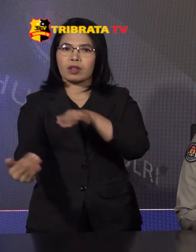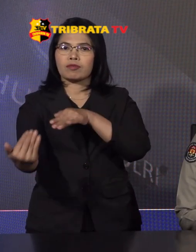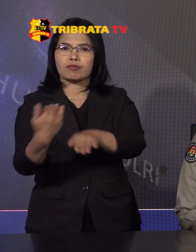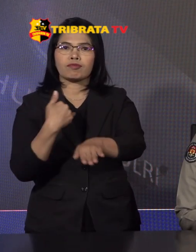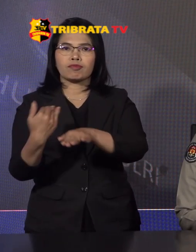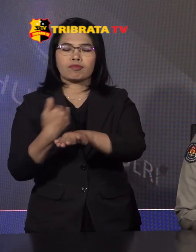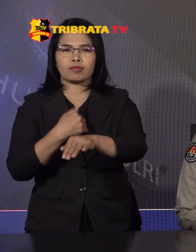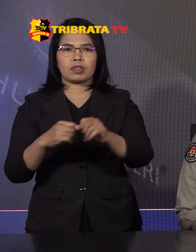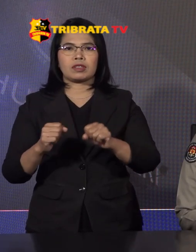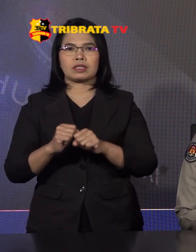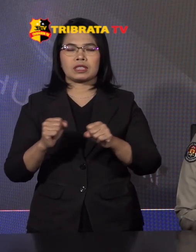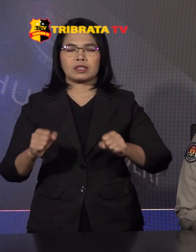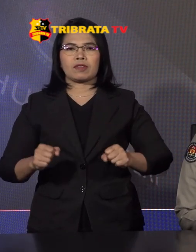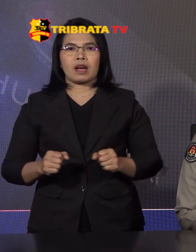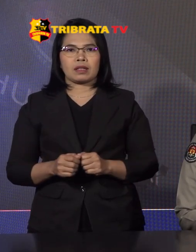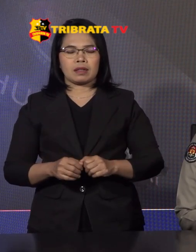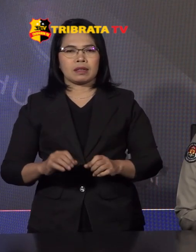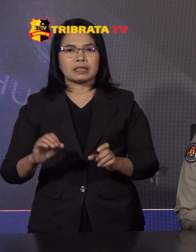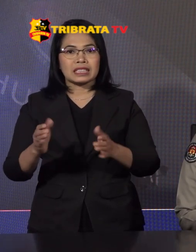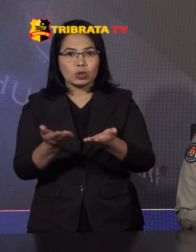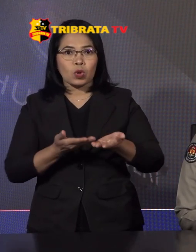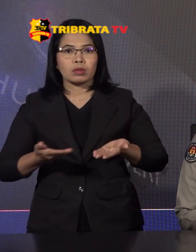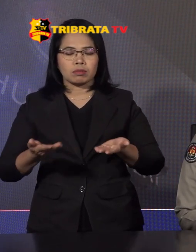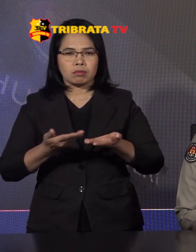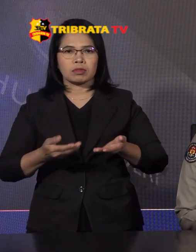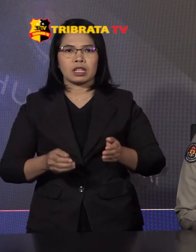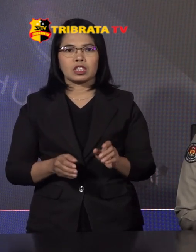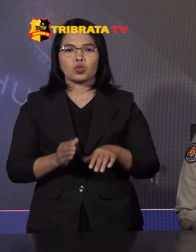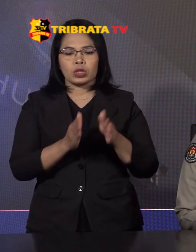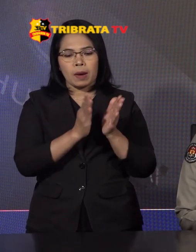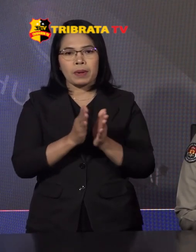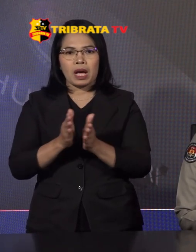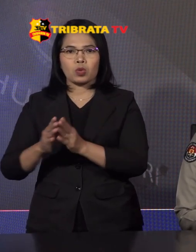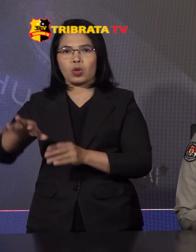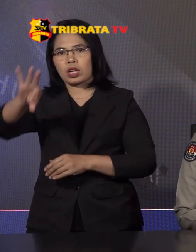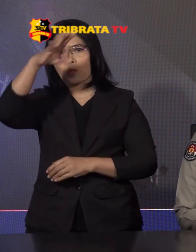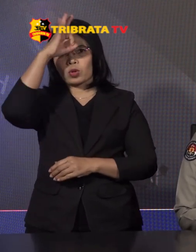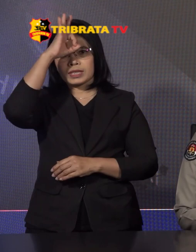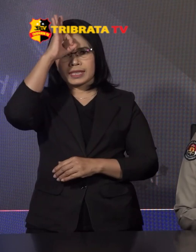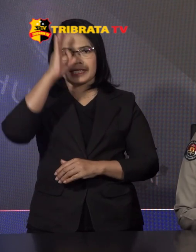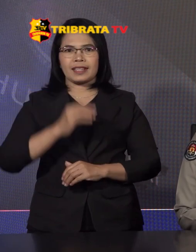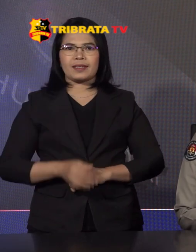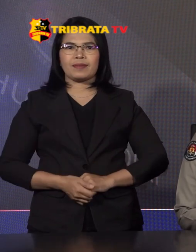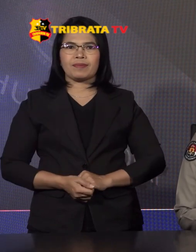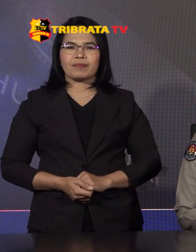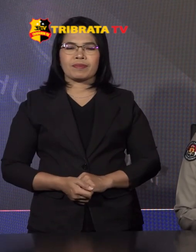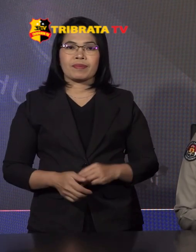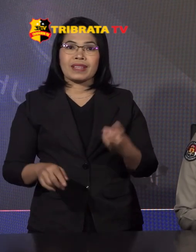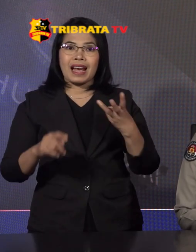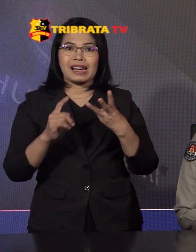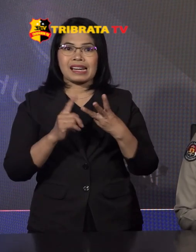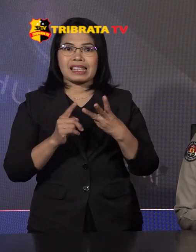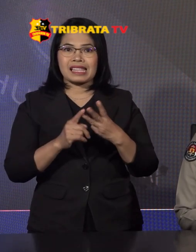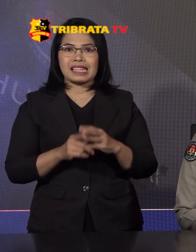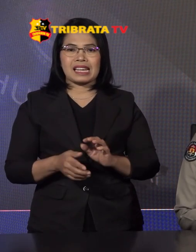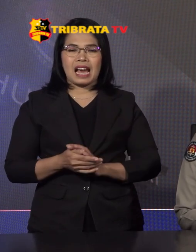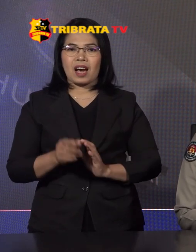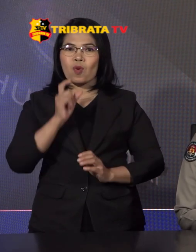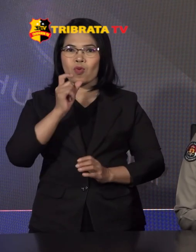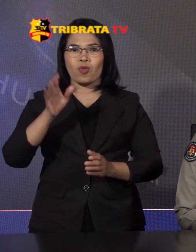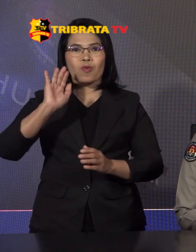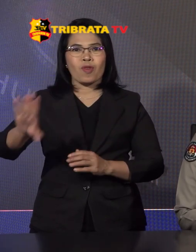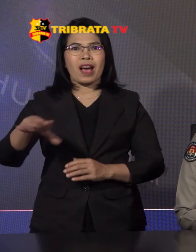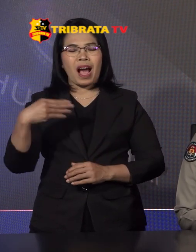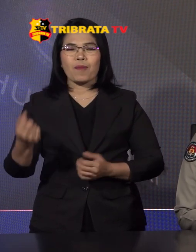bersifat situasional sesuai dengan diskresi Kepolisian ketiga tips mudik